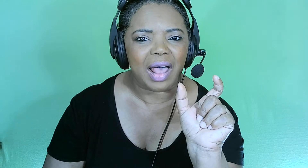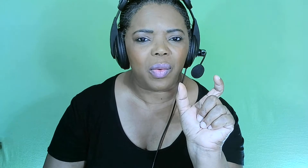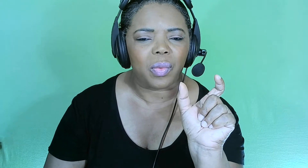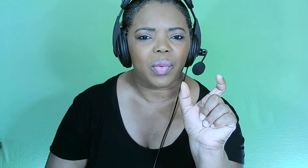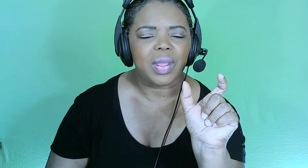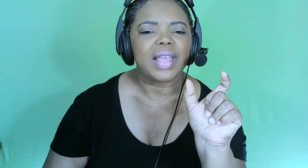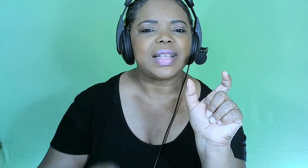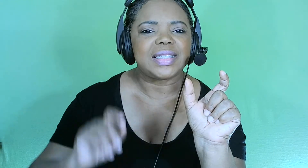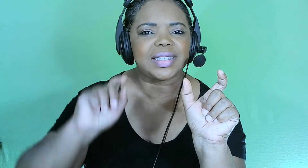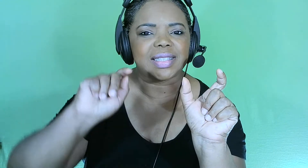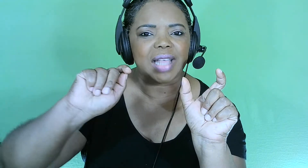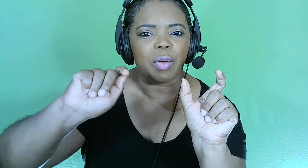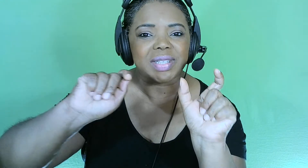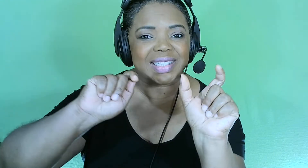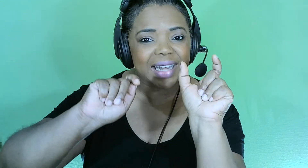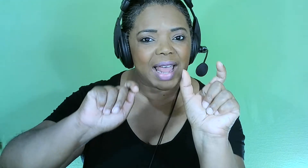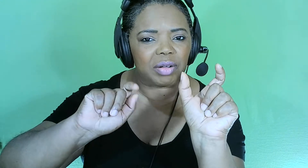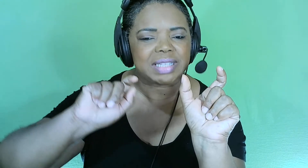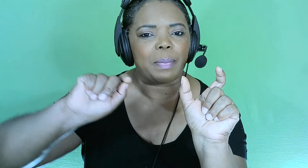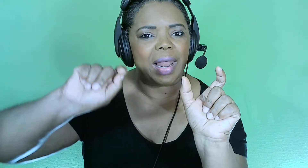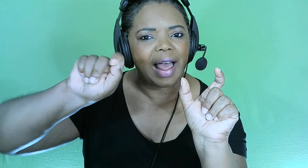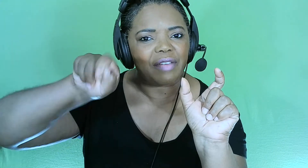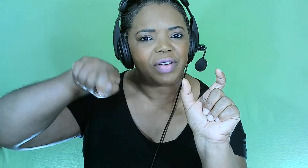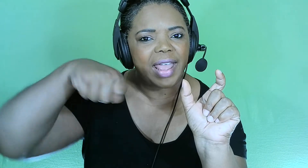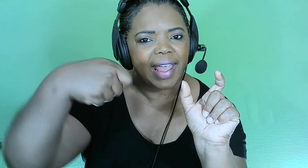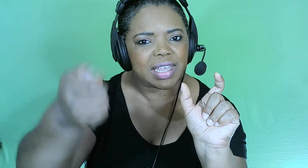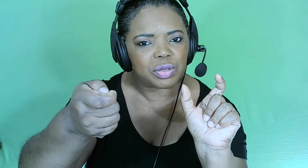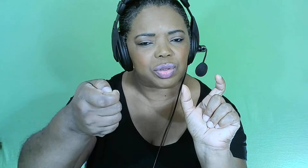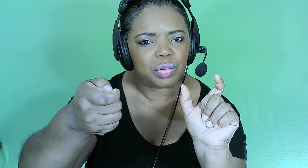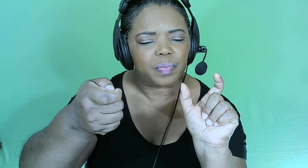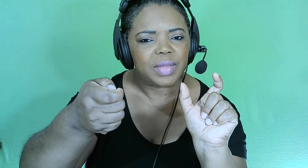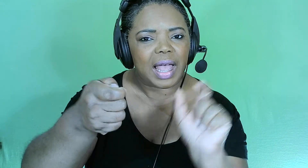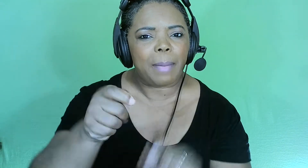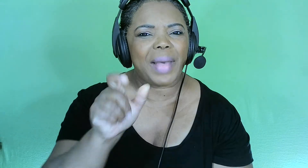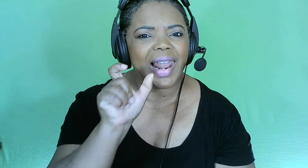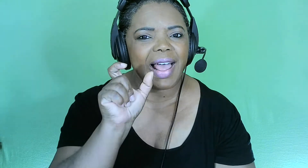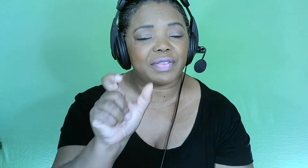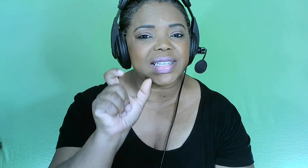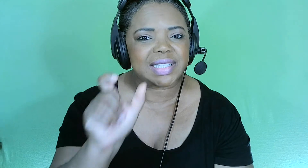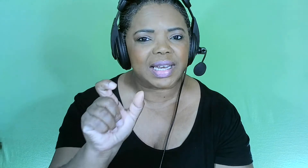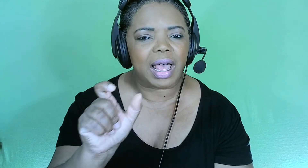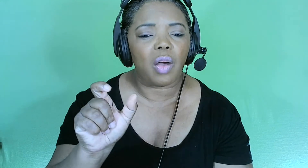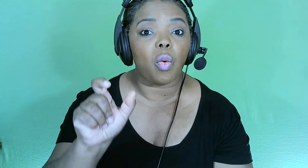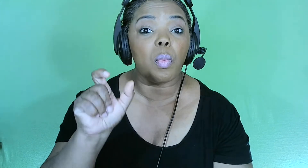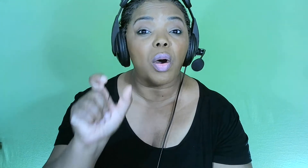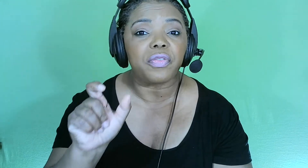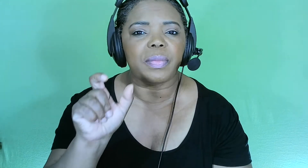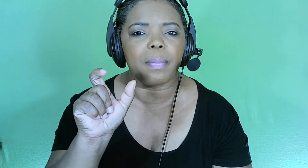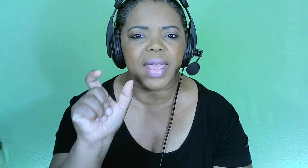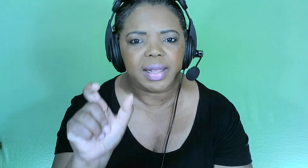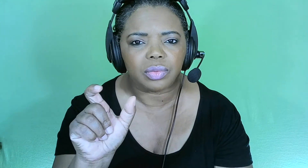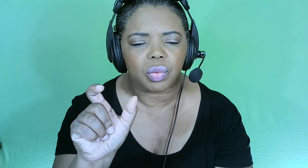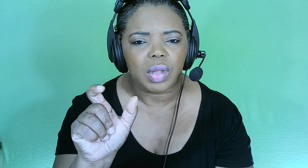sinal, o sinal dessa palavra é isso. A palavra sinal, o movimento